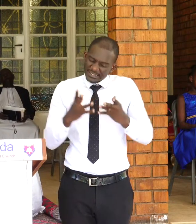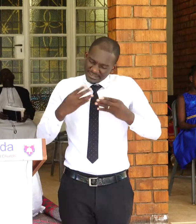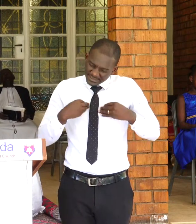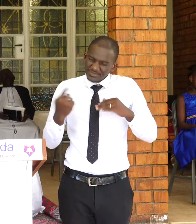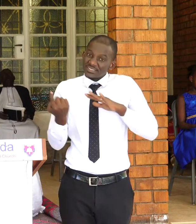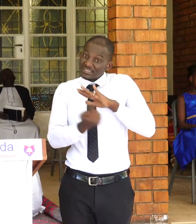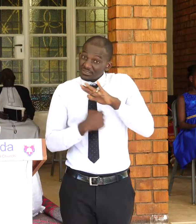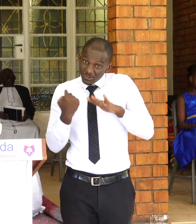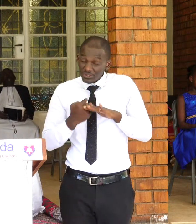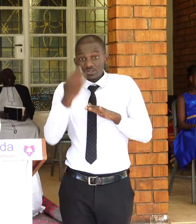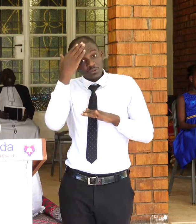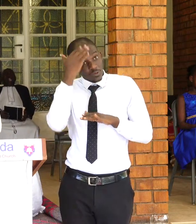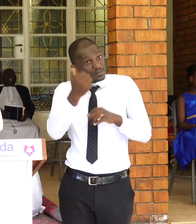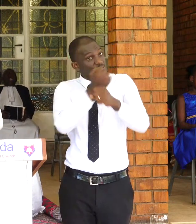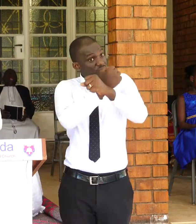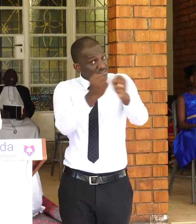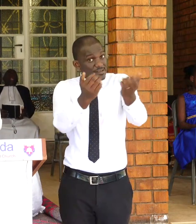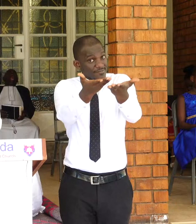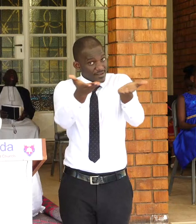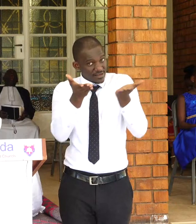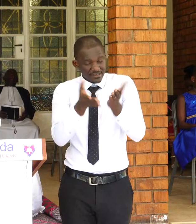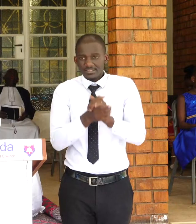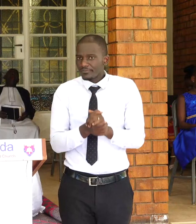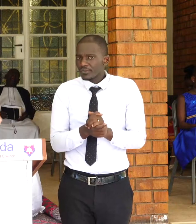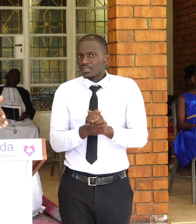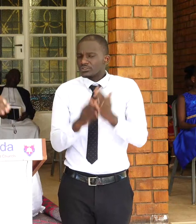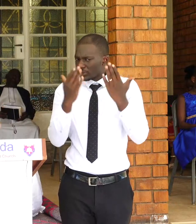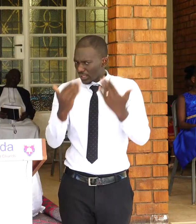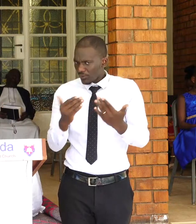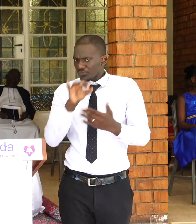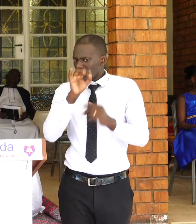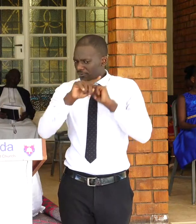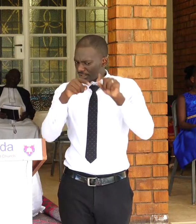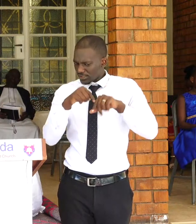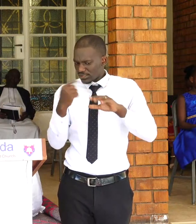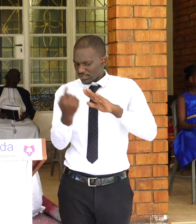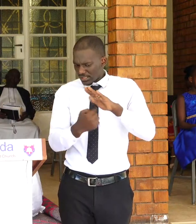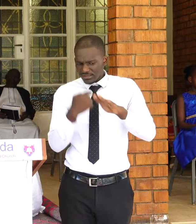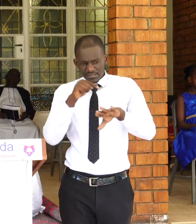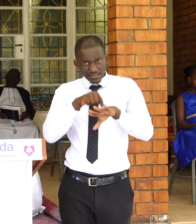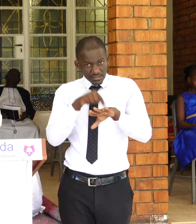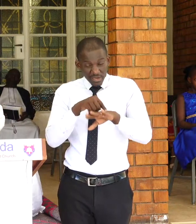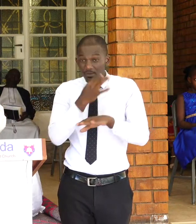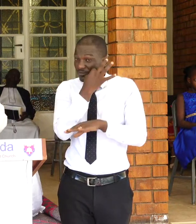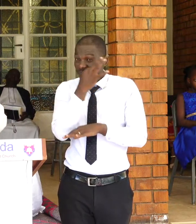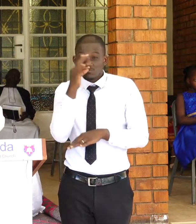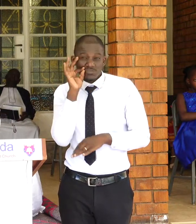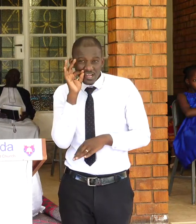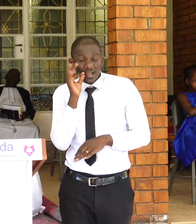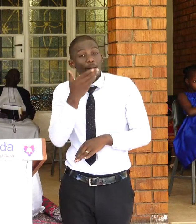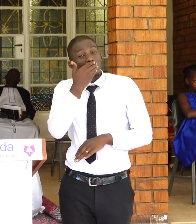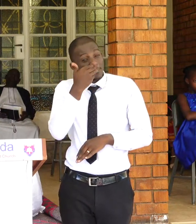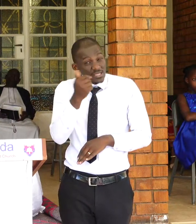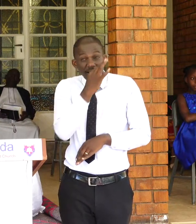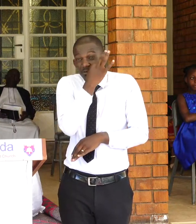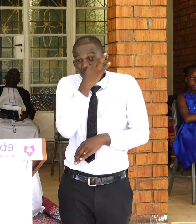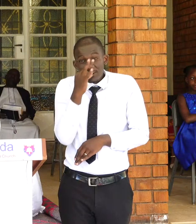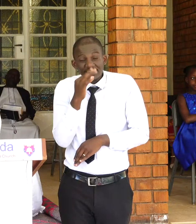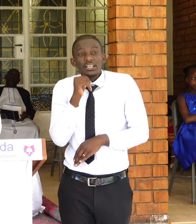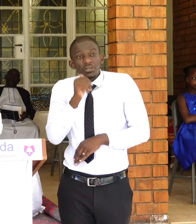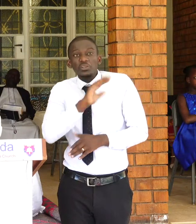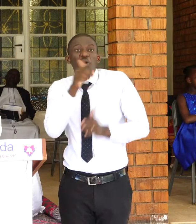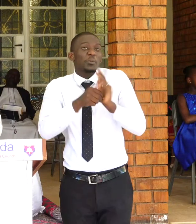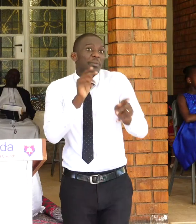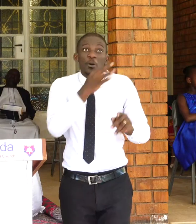ki okutaasa. Kati nga tuli mu biro bino eby'ekisiibo, wandibadde osiiba si lwa kubanga buli omu